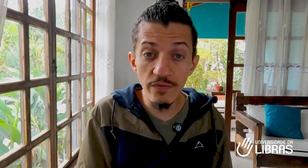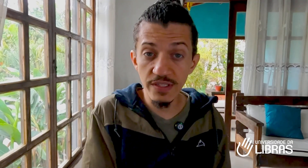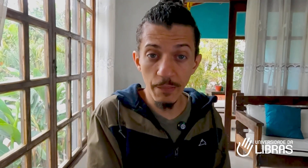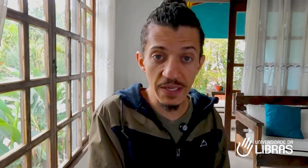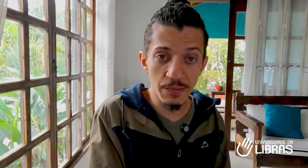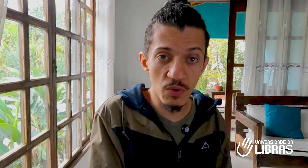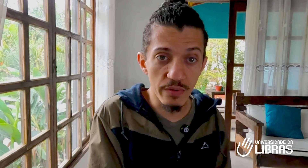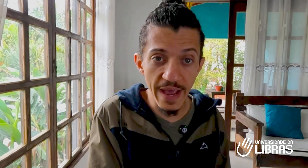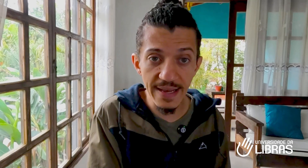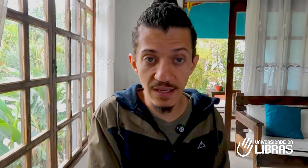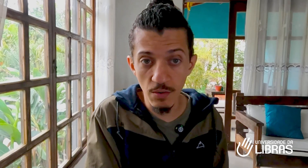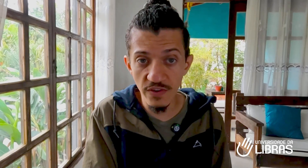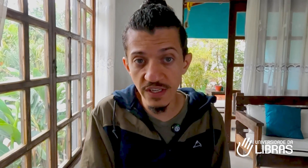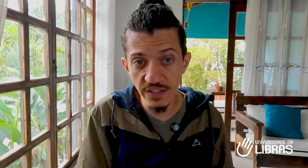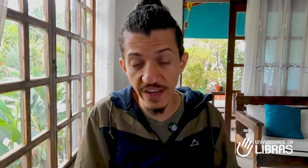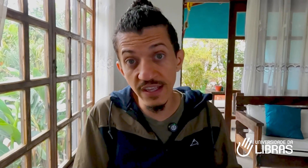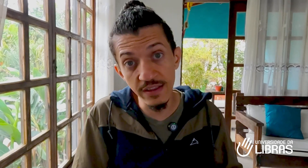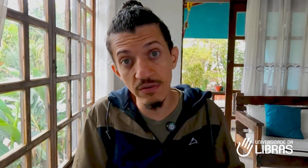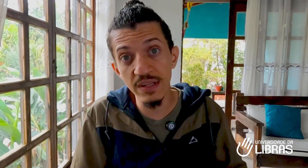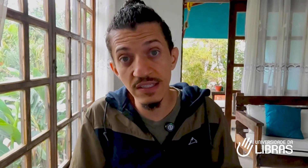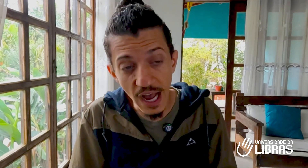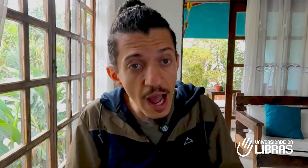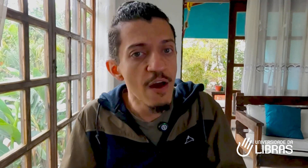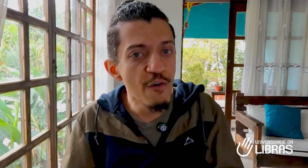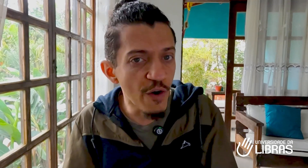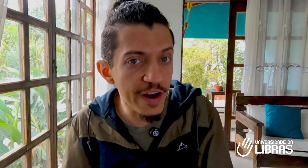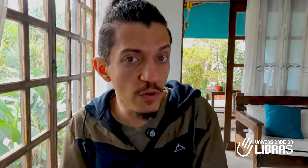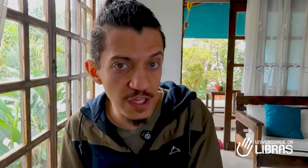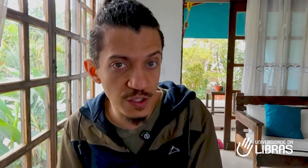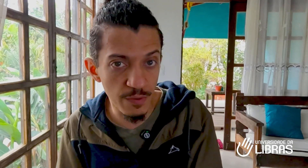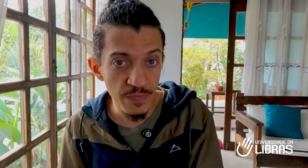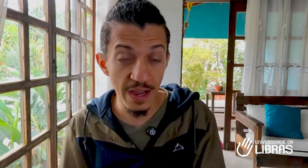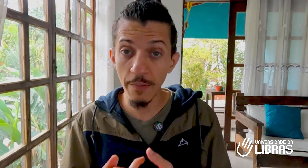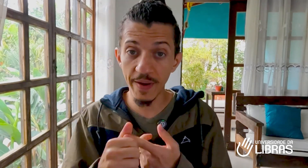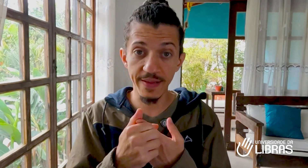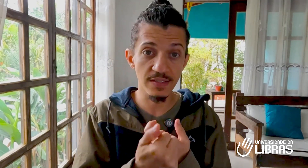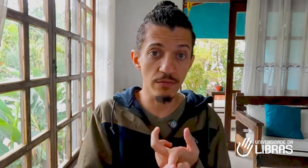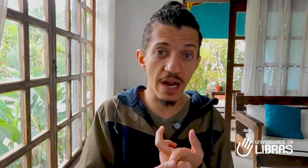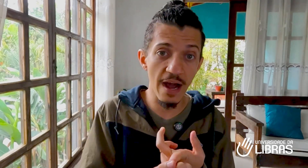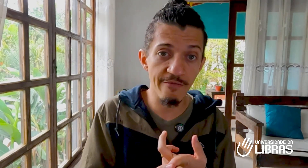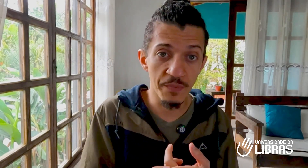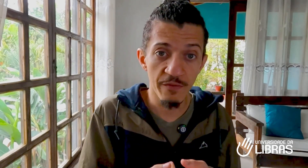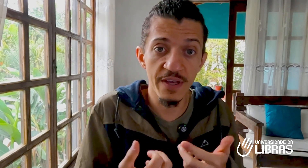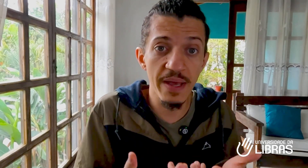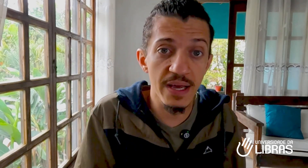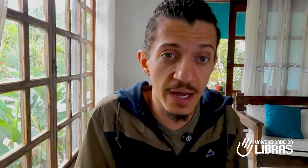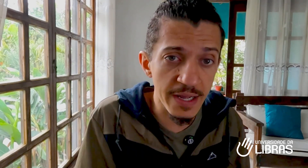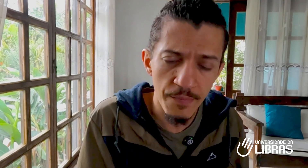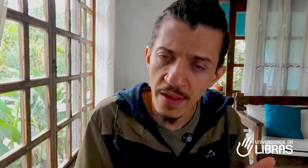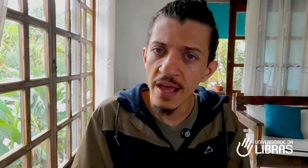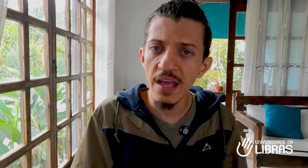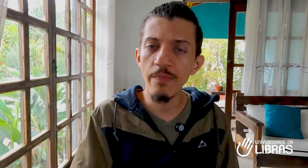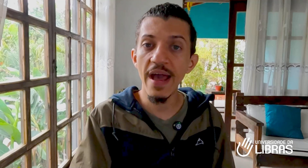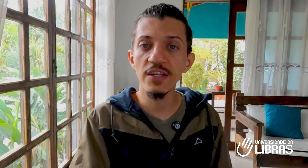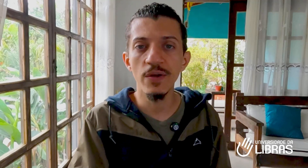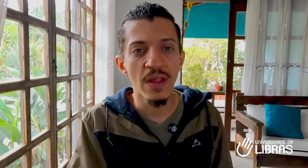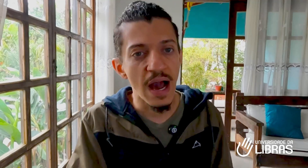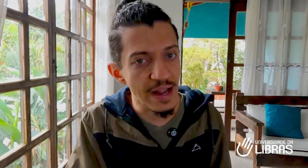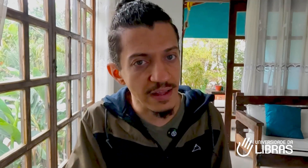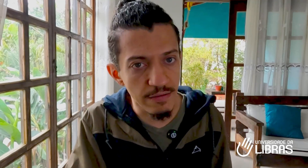pensa em português, é como se você estivesse tentando dançar fora do ritmo. A interpretação trava, fica mecânica e perde a